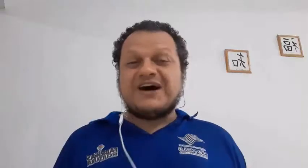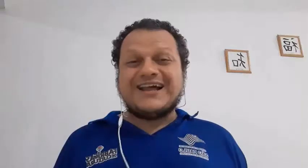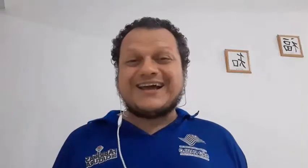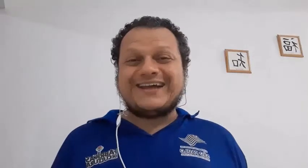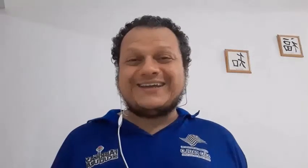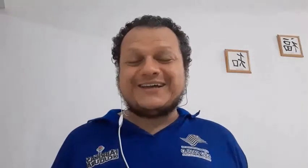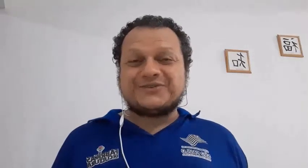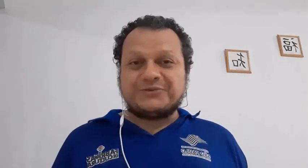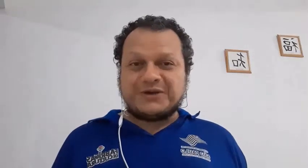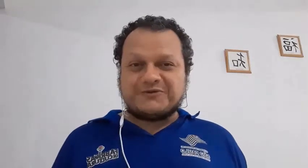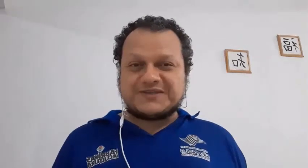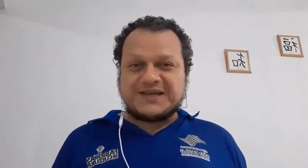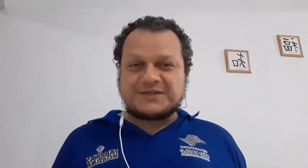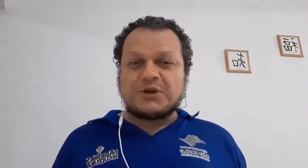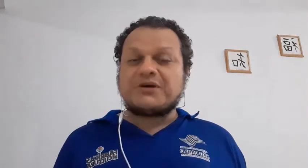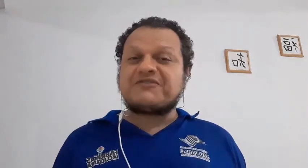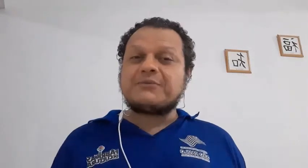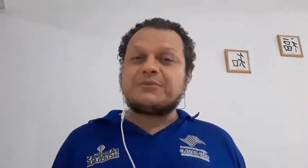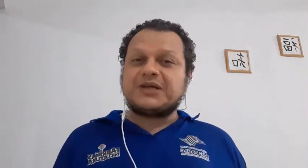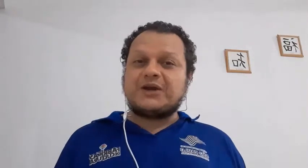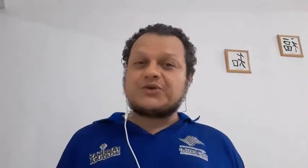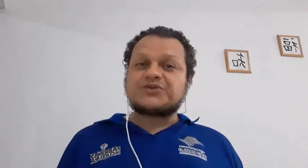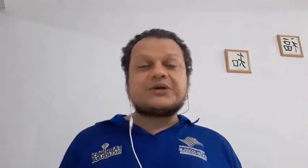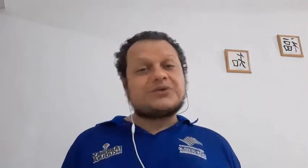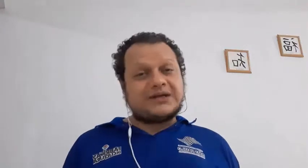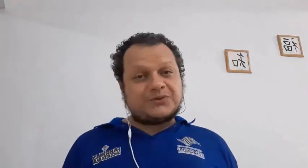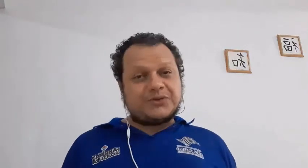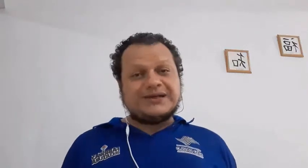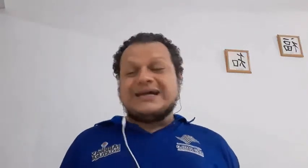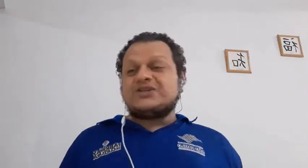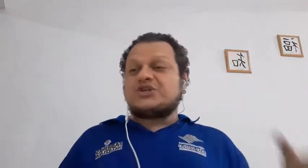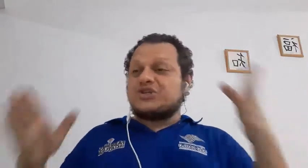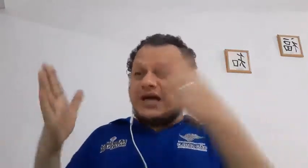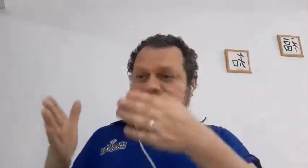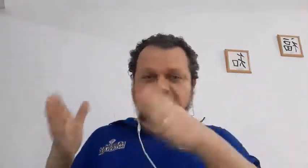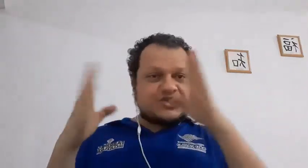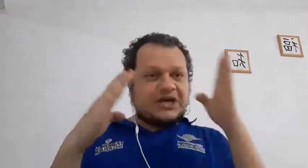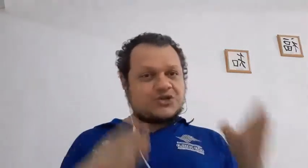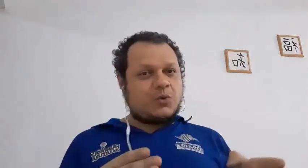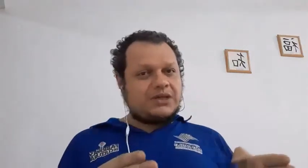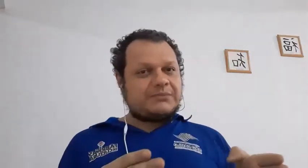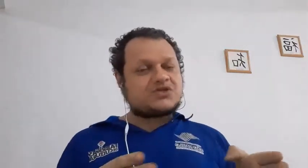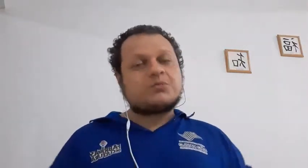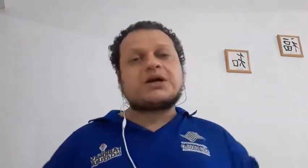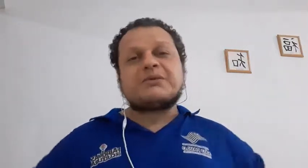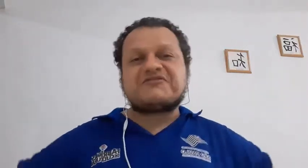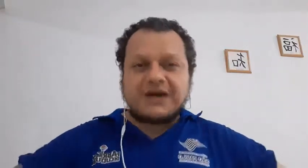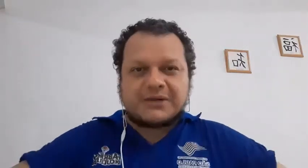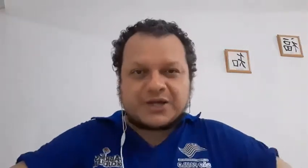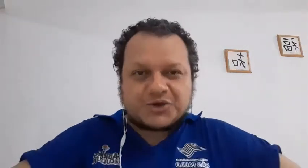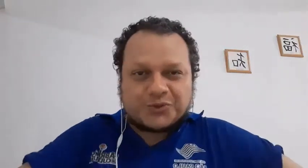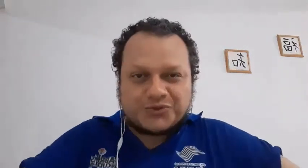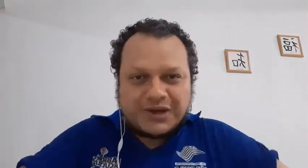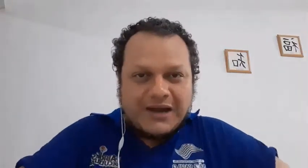Fala galerinha, tudo bem com vocês? Meu nome é Fábio Pinheiro, eu sou educador de teatro de arte com Libras do programa Fábricas de Cultura,